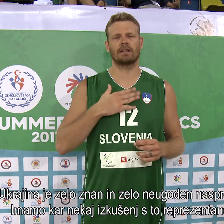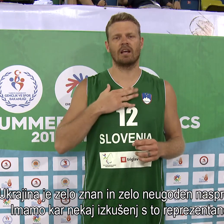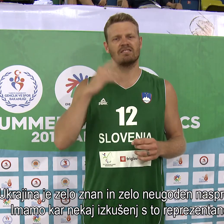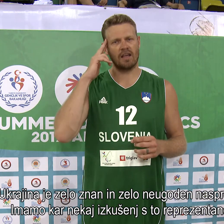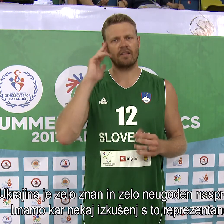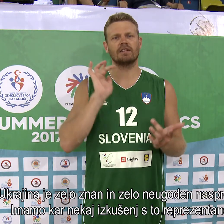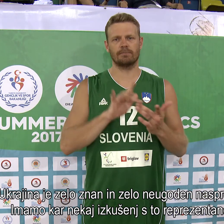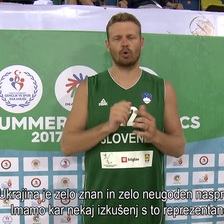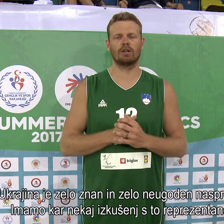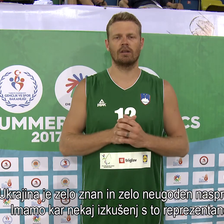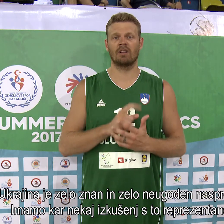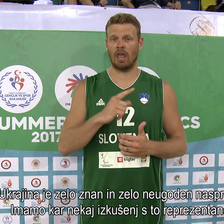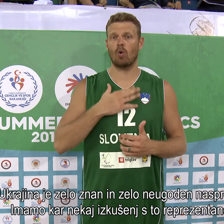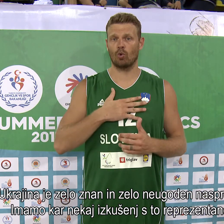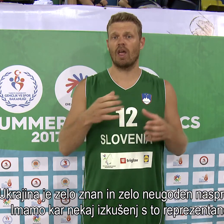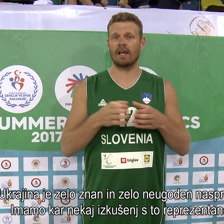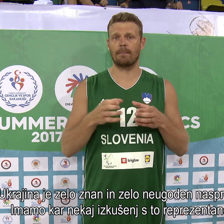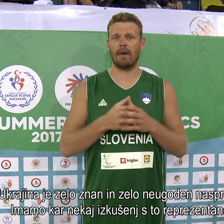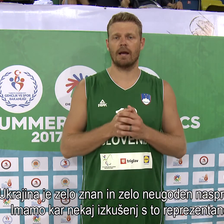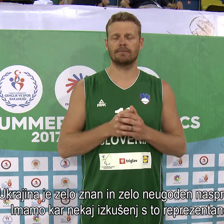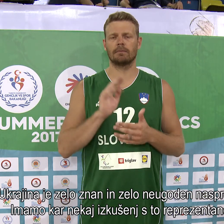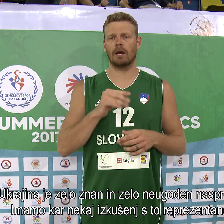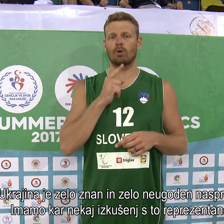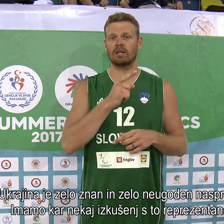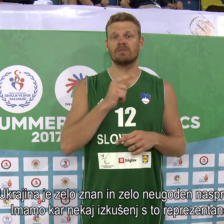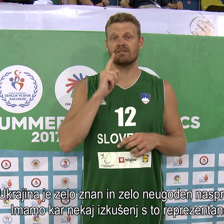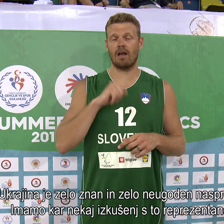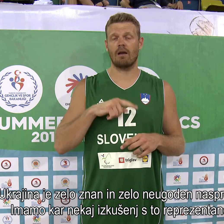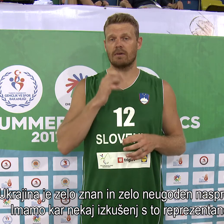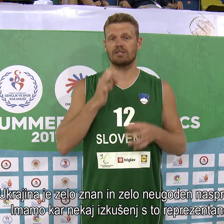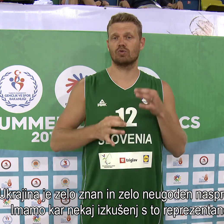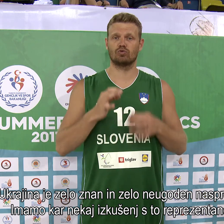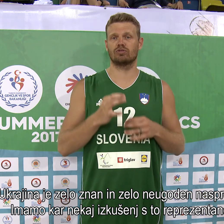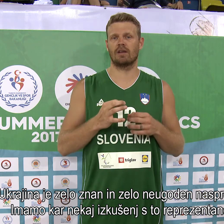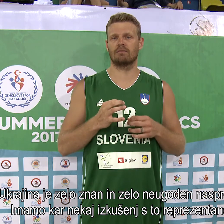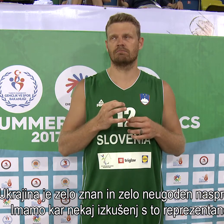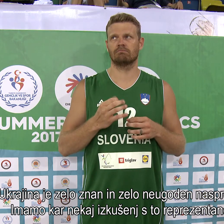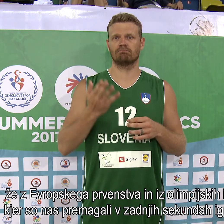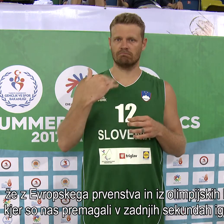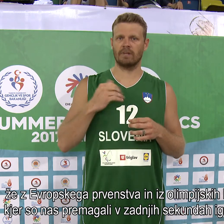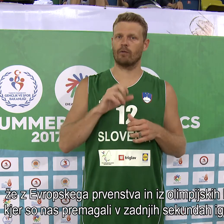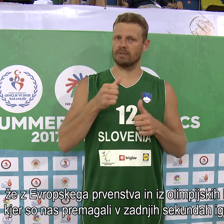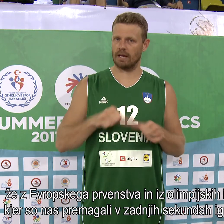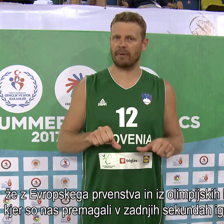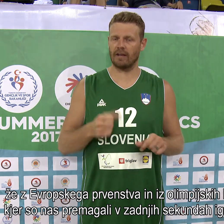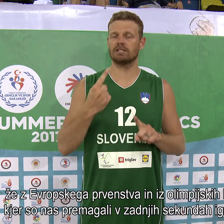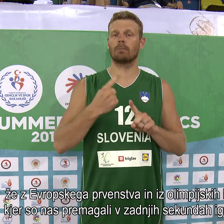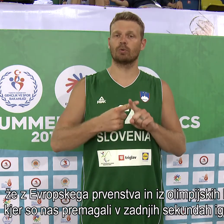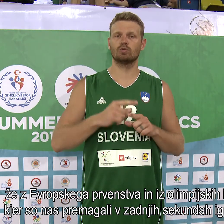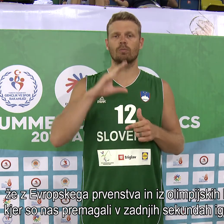Ukrajina nas čaka, je zelo znan nasprotnik, zelo neugoden. Imamo kar nekaj slabih izkušenj s to reprezentanco, že